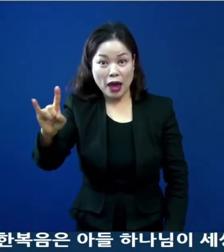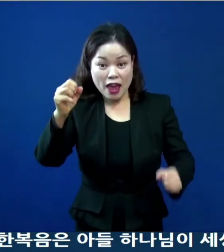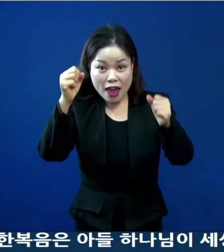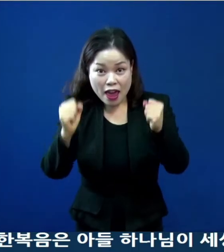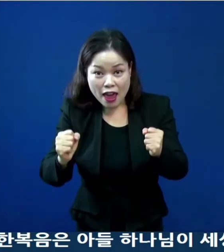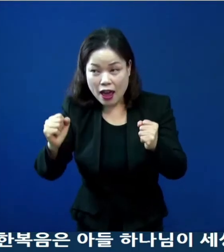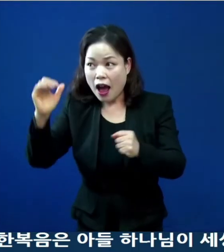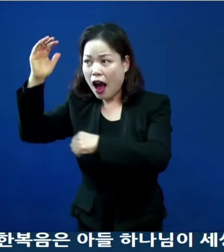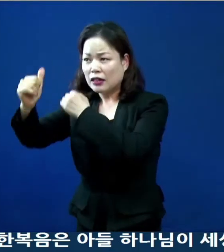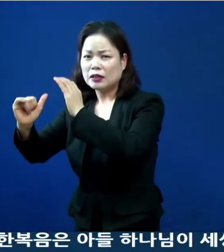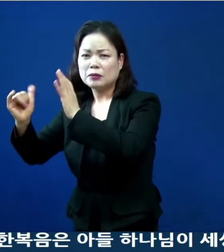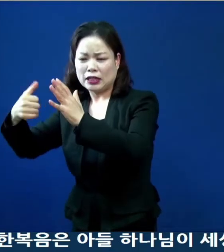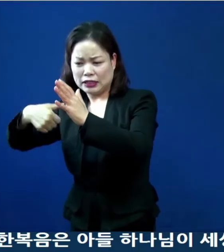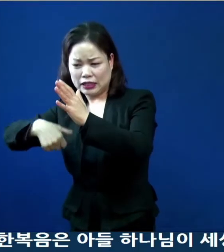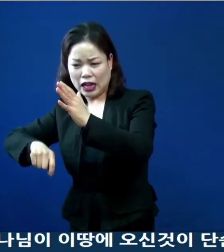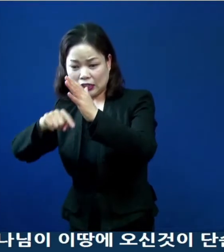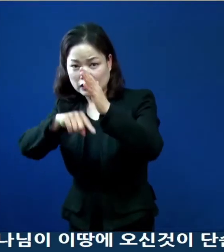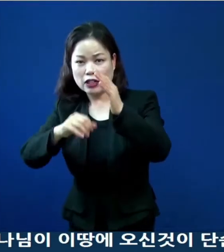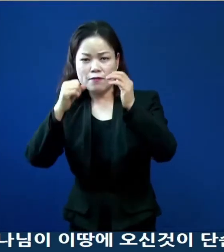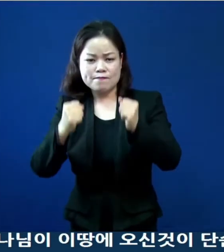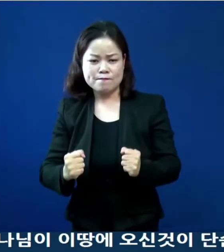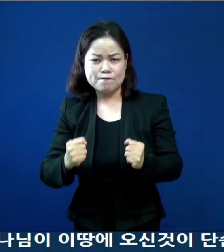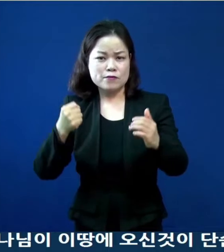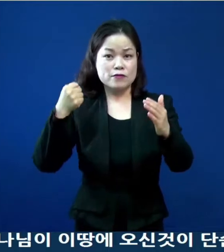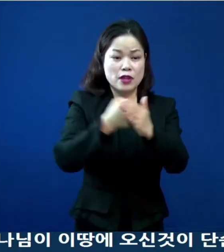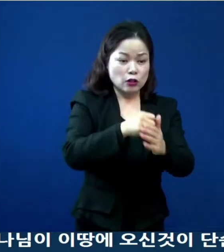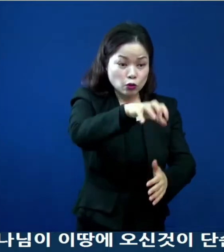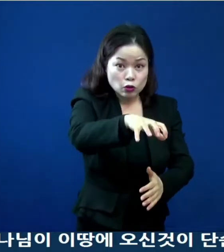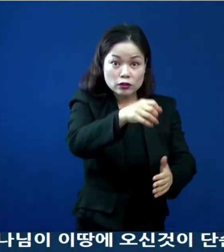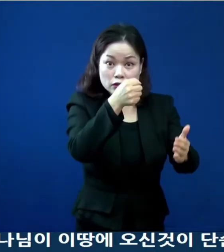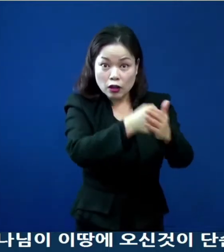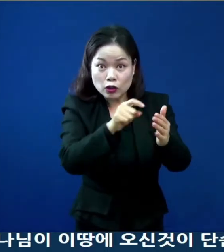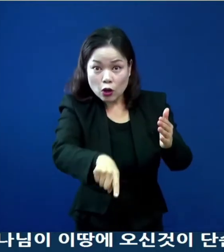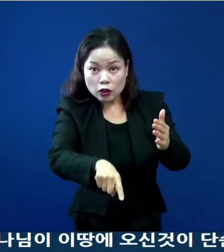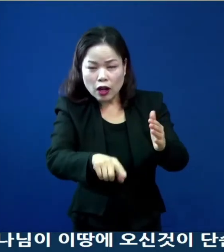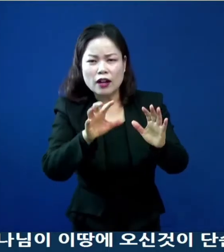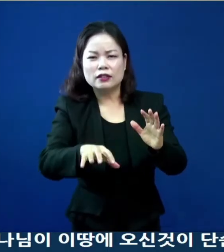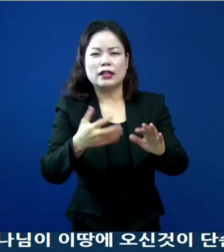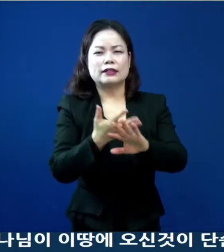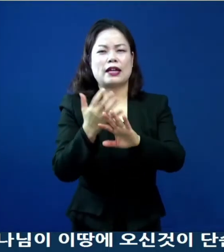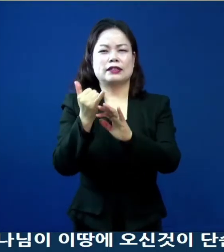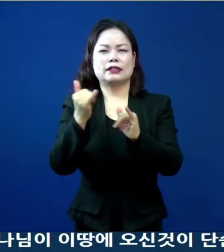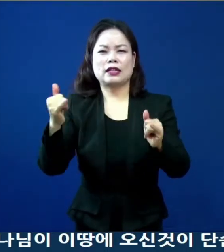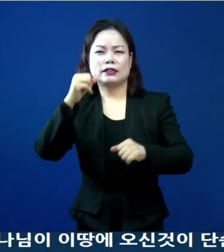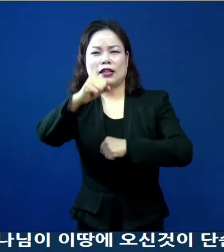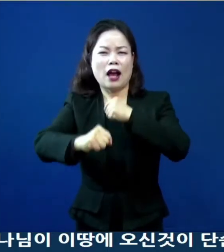하나님께서 세상에 자신의 거주를 정하시고 그 거주 속에서 다른